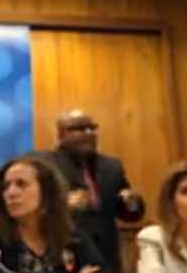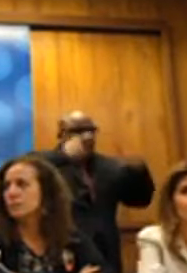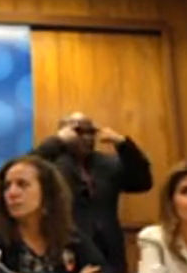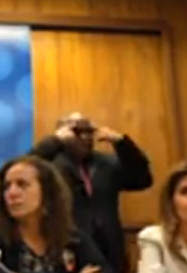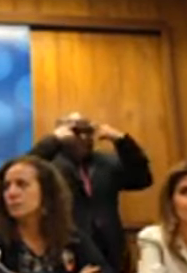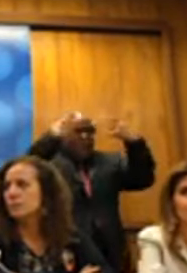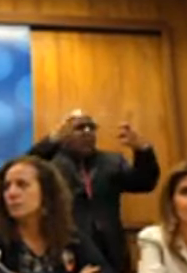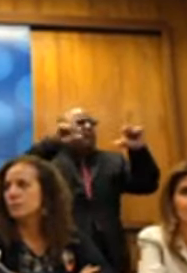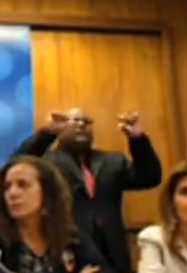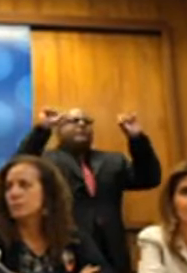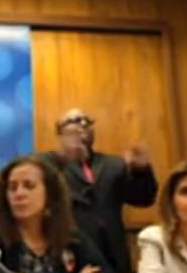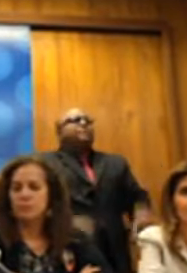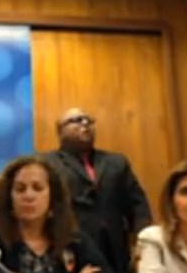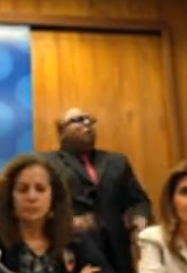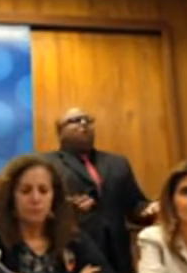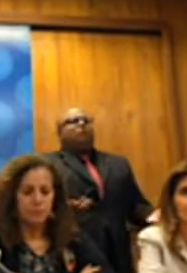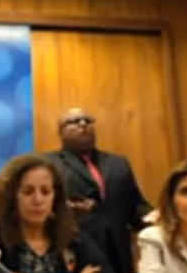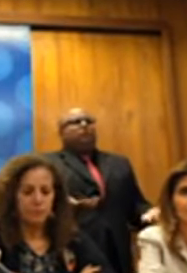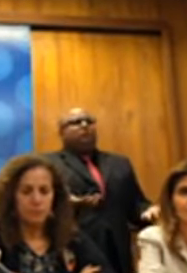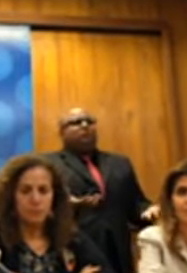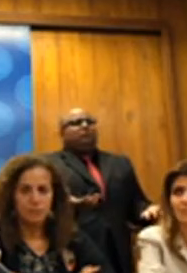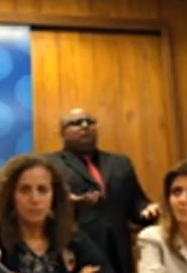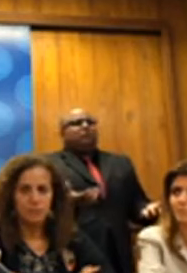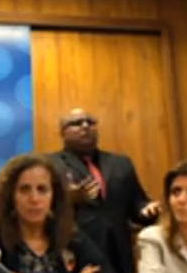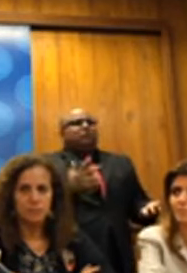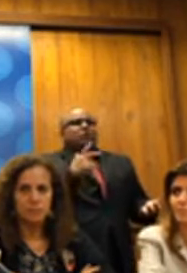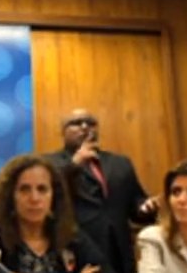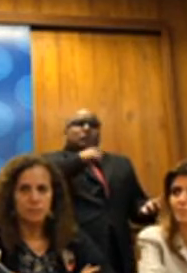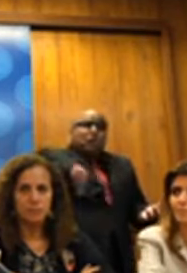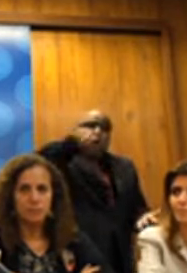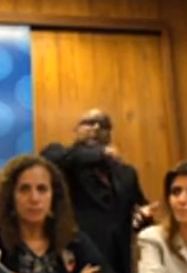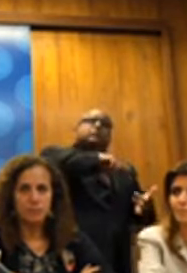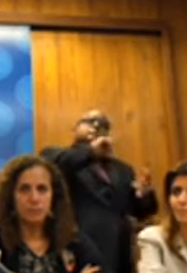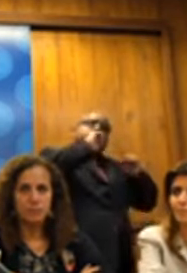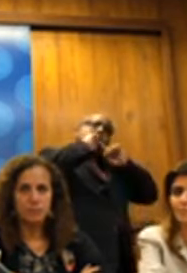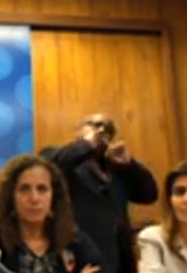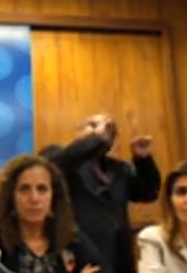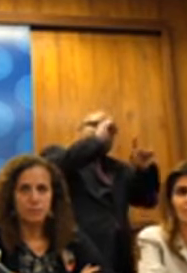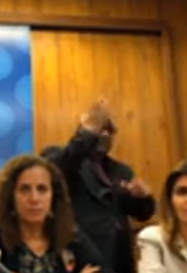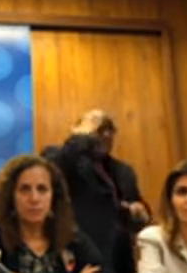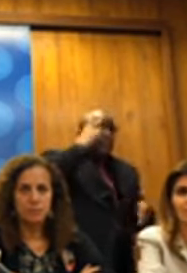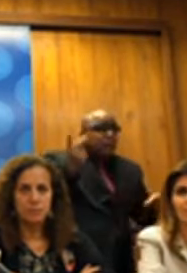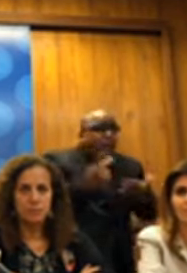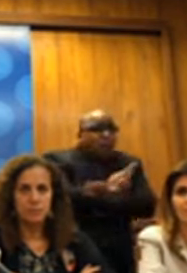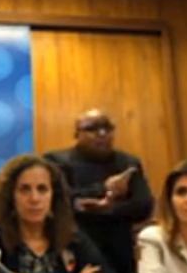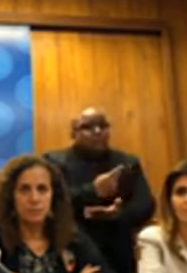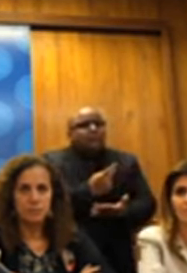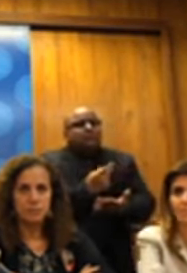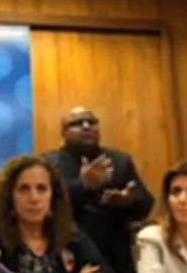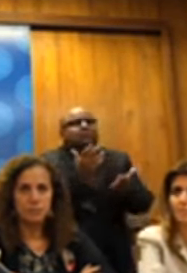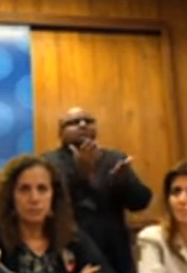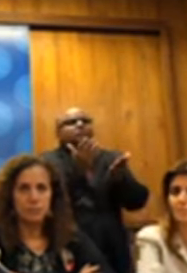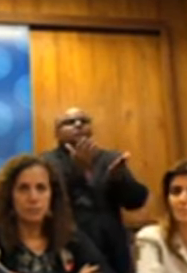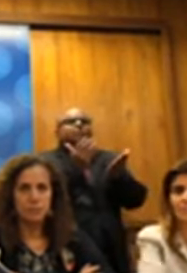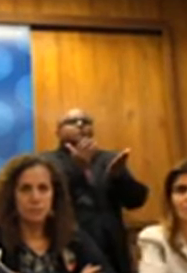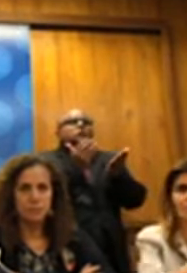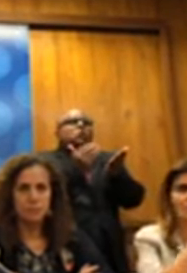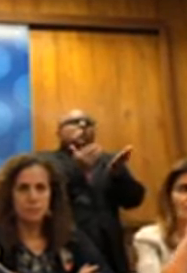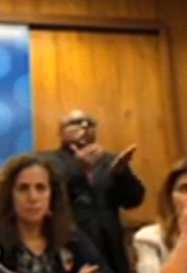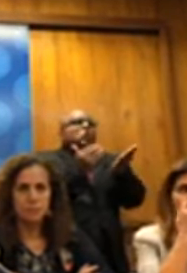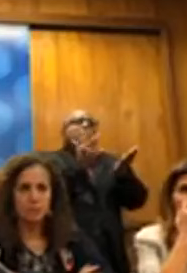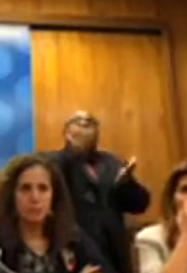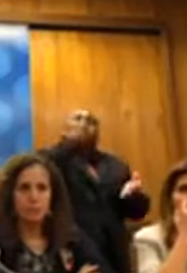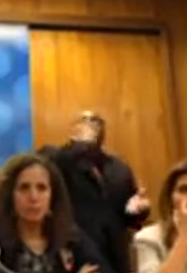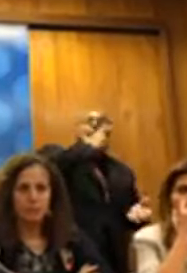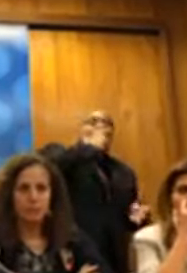vai piorar a situação. Nós estamos lutando para isso. E aí sabe o que acontece? Vira um Estado miliciano, que